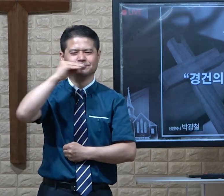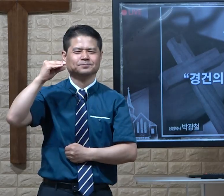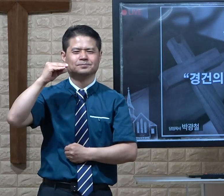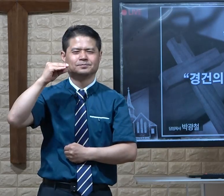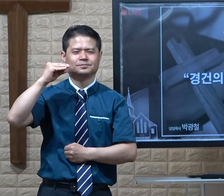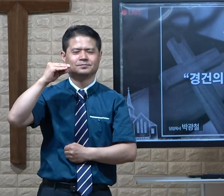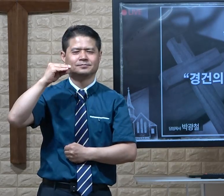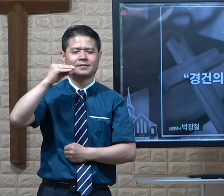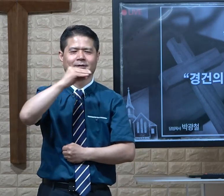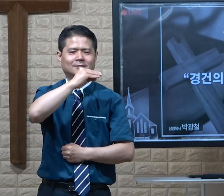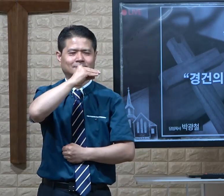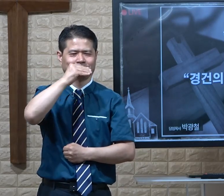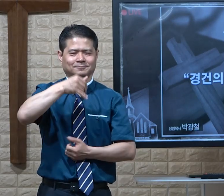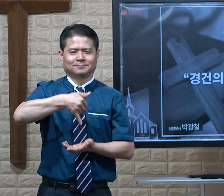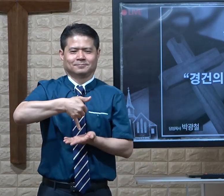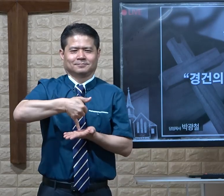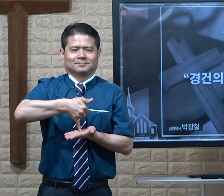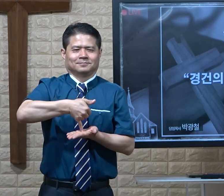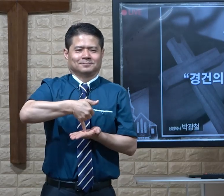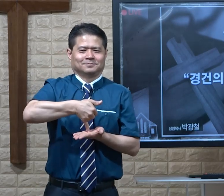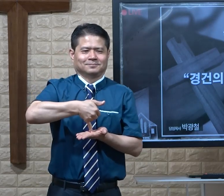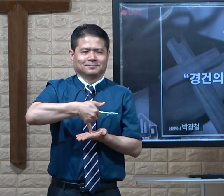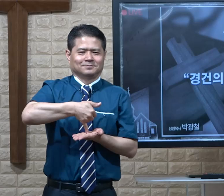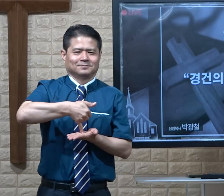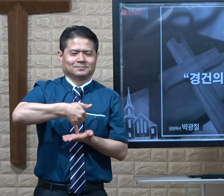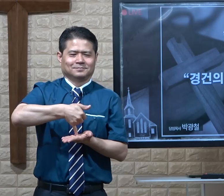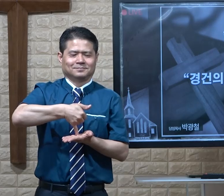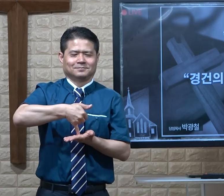바로 경건이라는 것입니다. 그 경건에